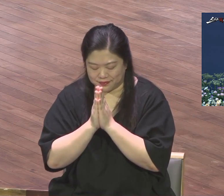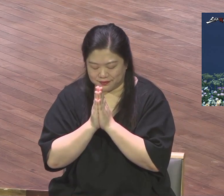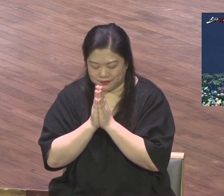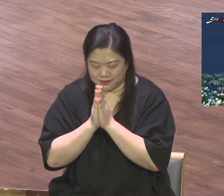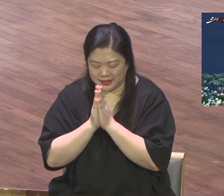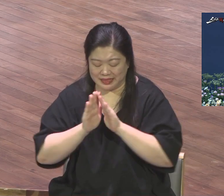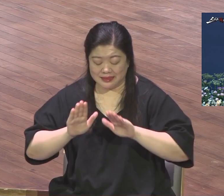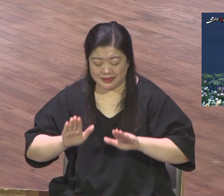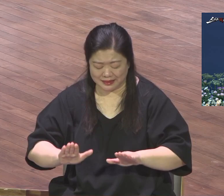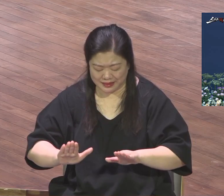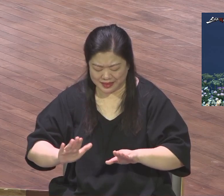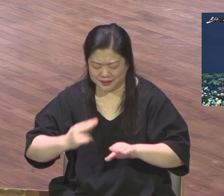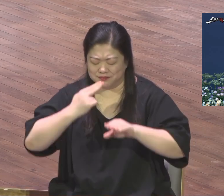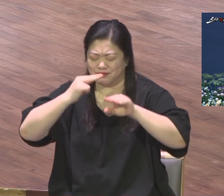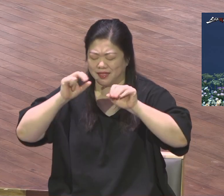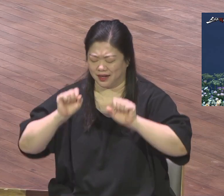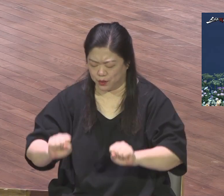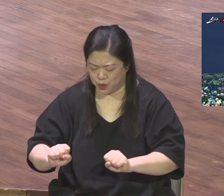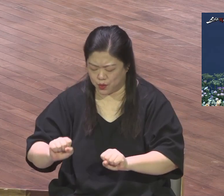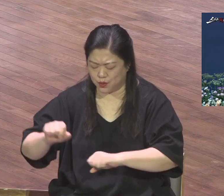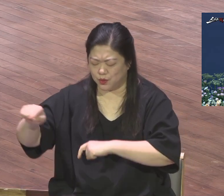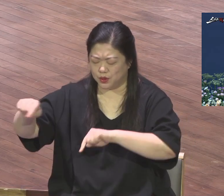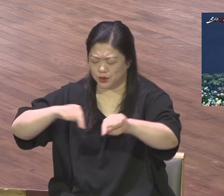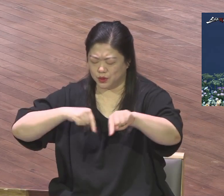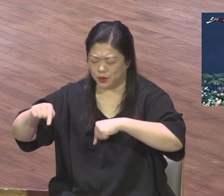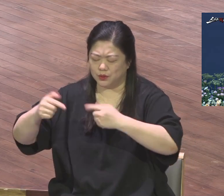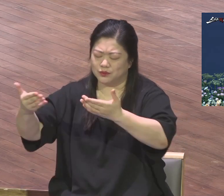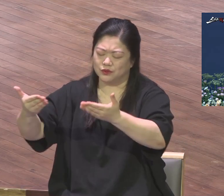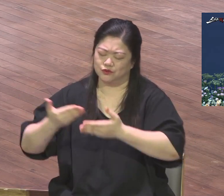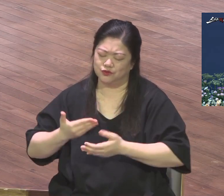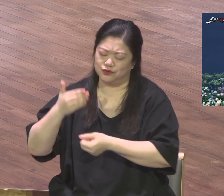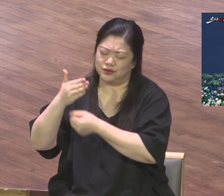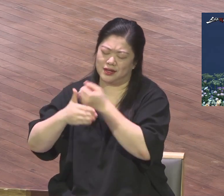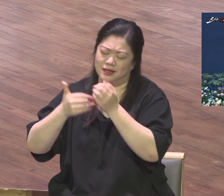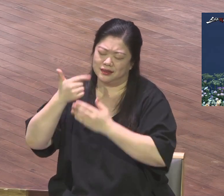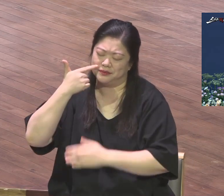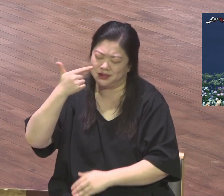살아계셔서 역사하시는 우리 하나님,